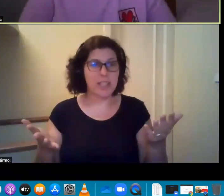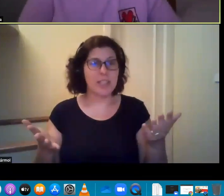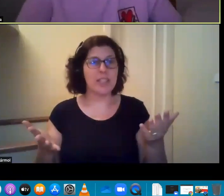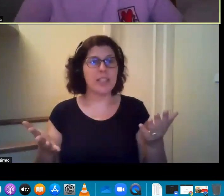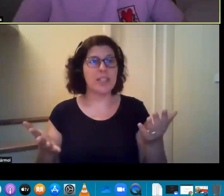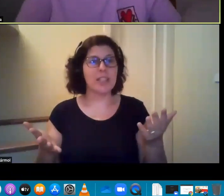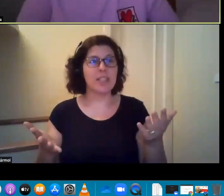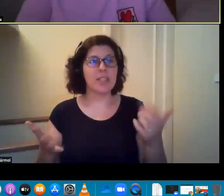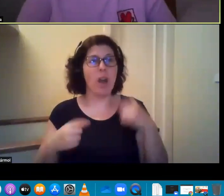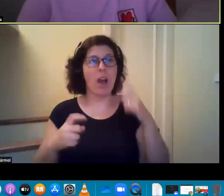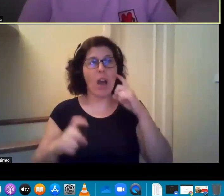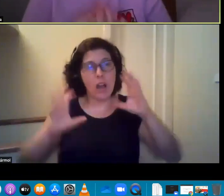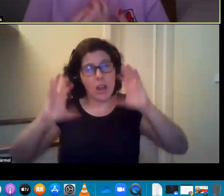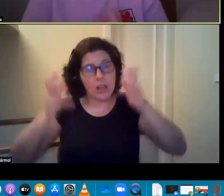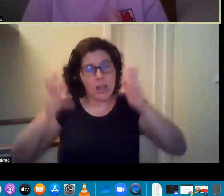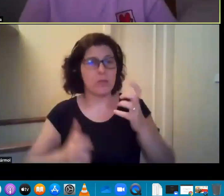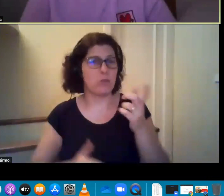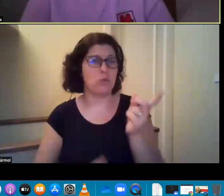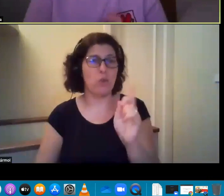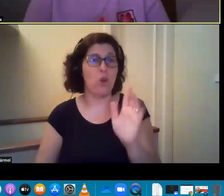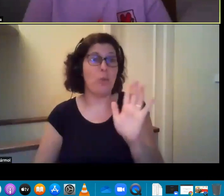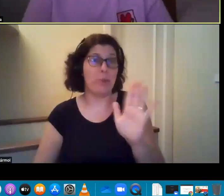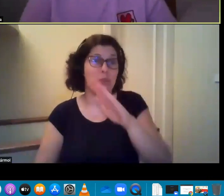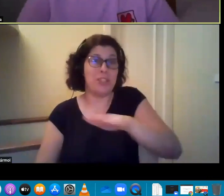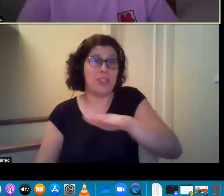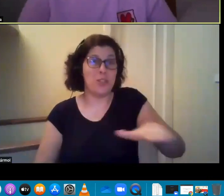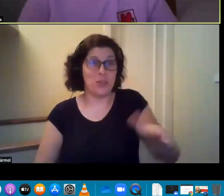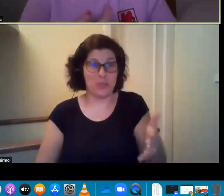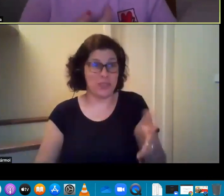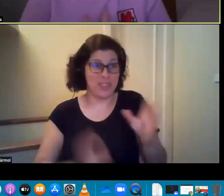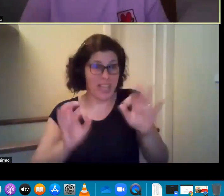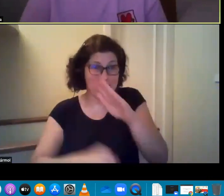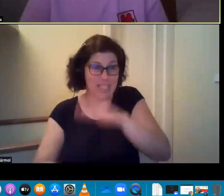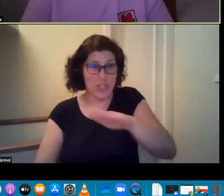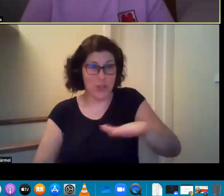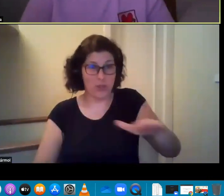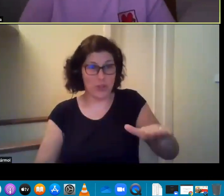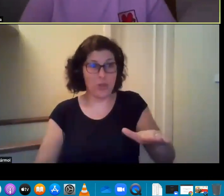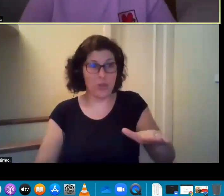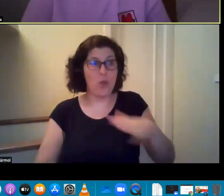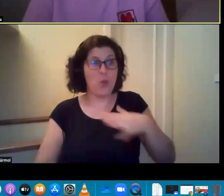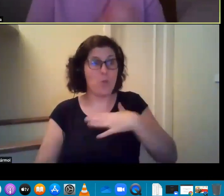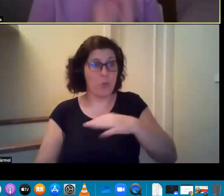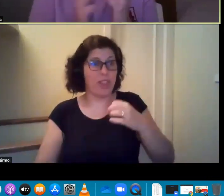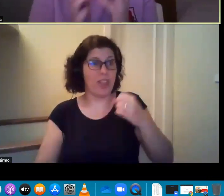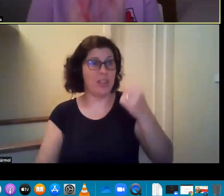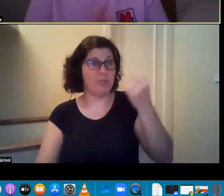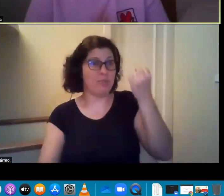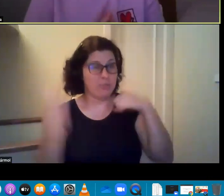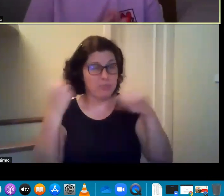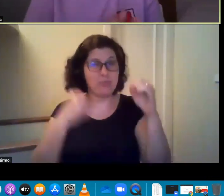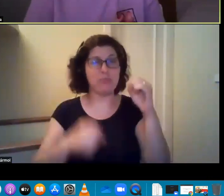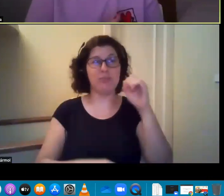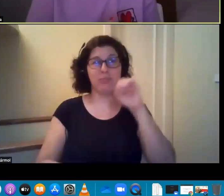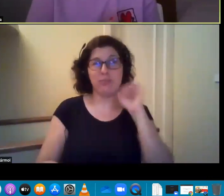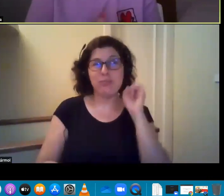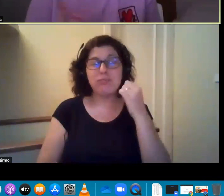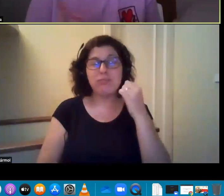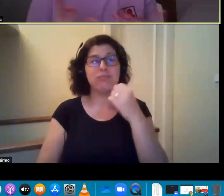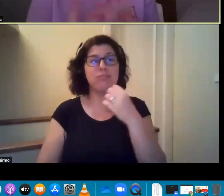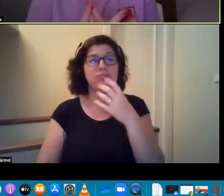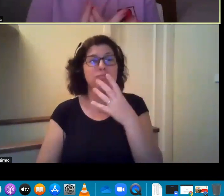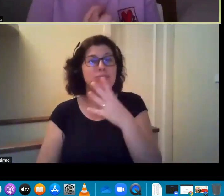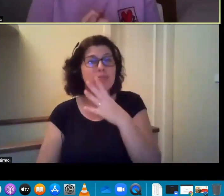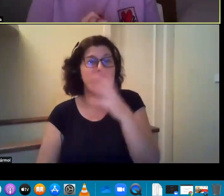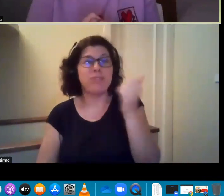pero sí que en situaciones son niños, no dejan de ser niños, pueden tener conductas disruptivas, se puede complicar por cualquier cuestión. Entonces